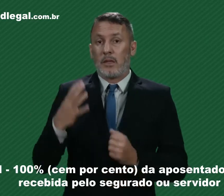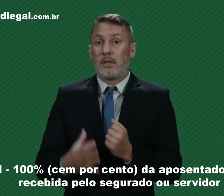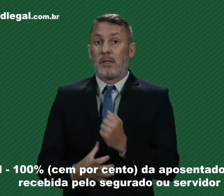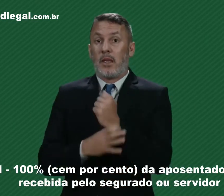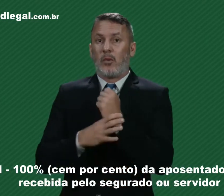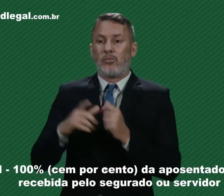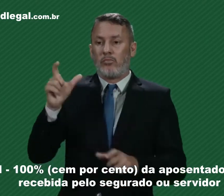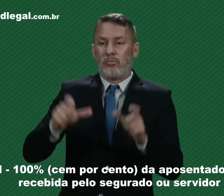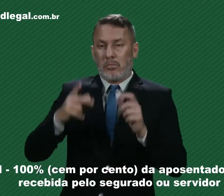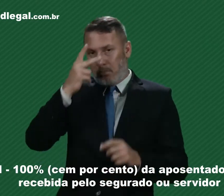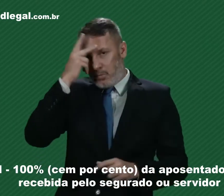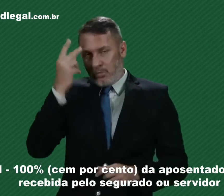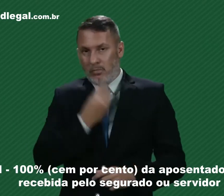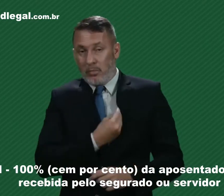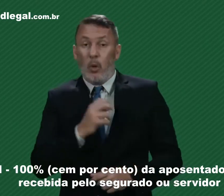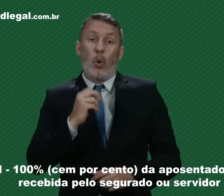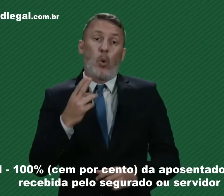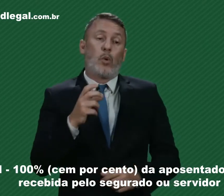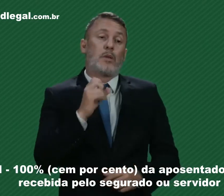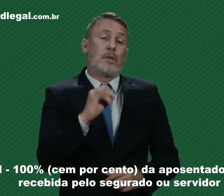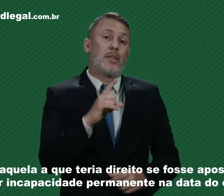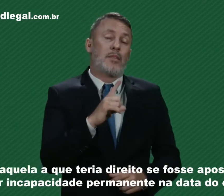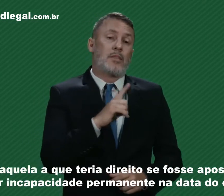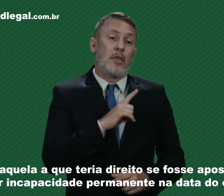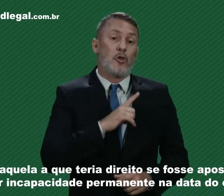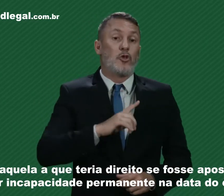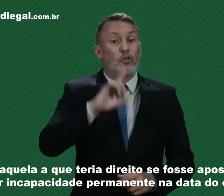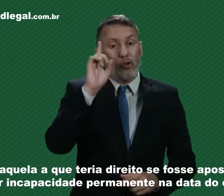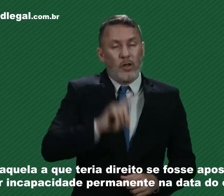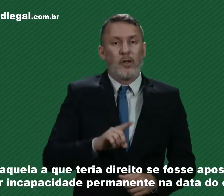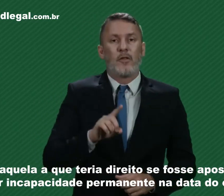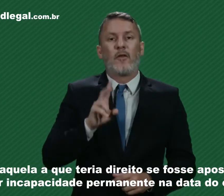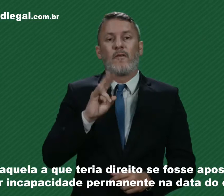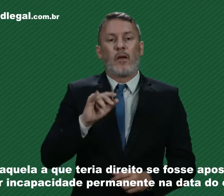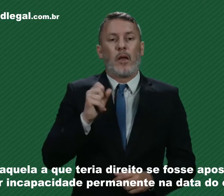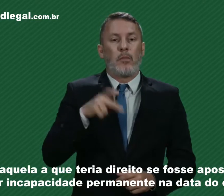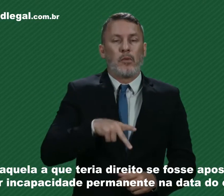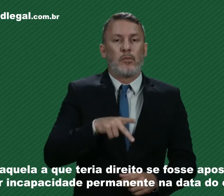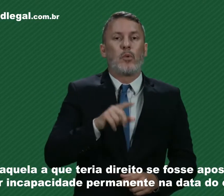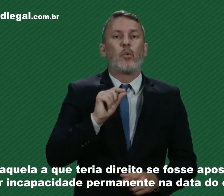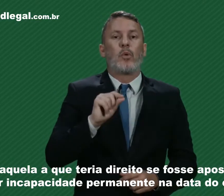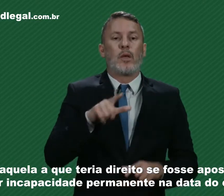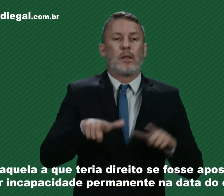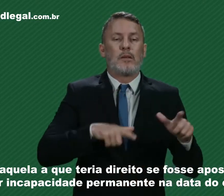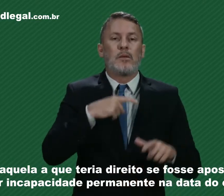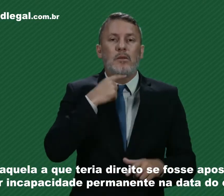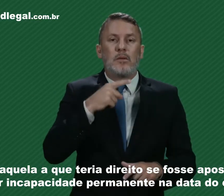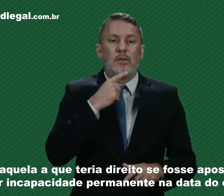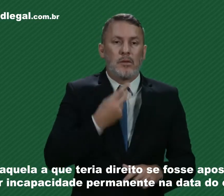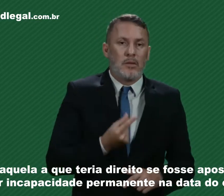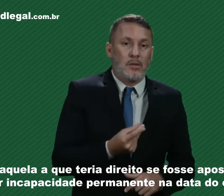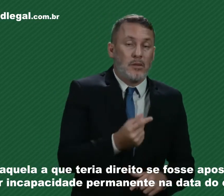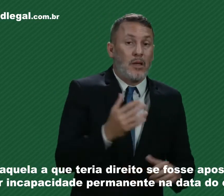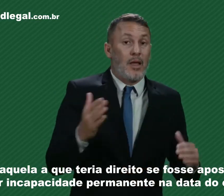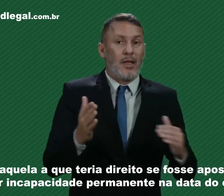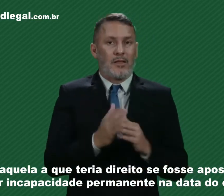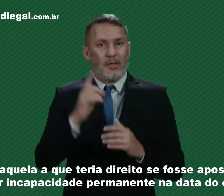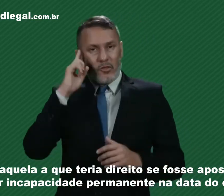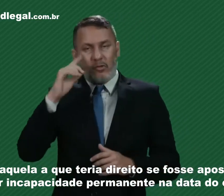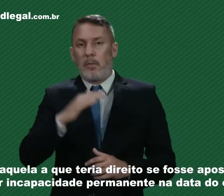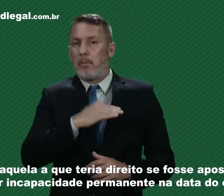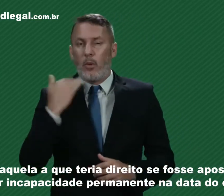da aposentadoria recebida pelo segurado ou servidor ou daquela a que teria direito se fosse aposentado por